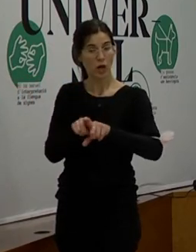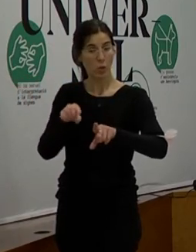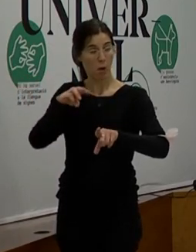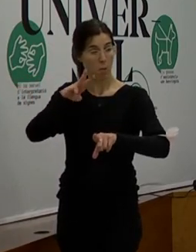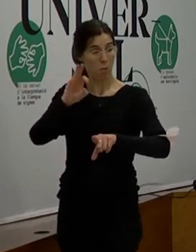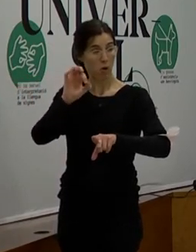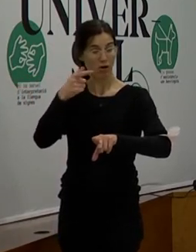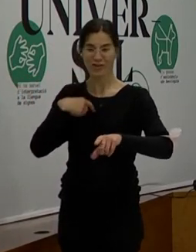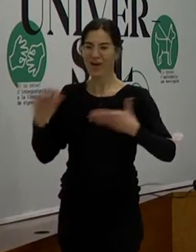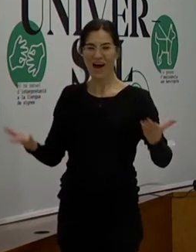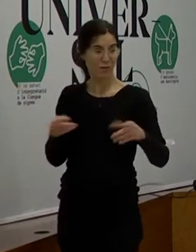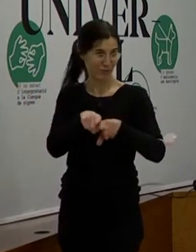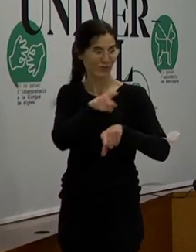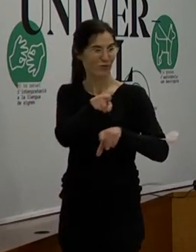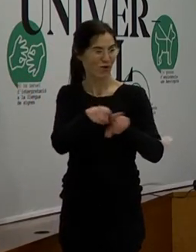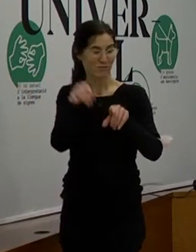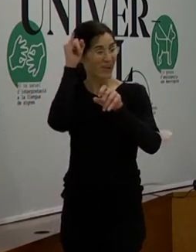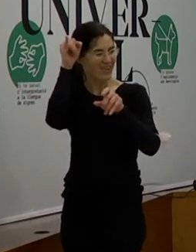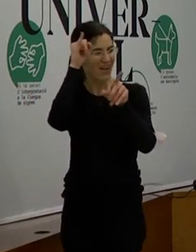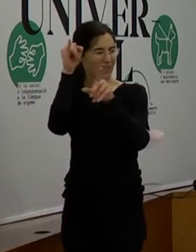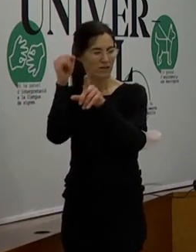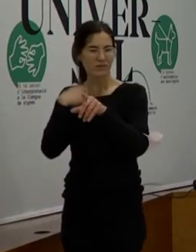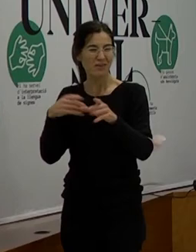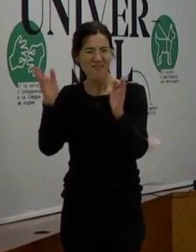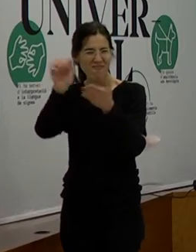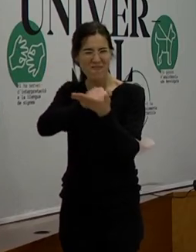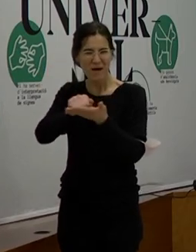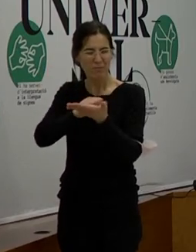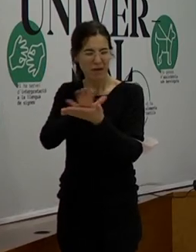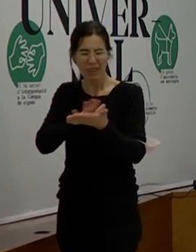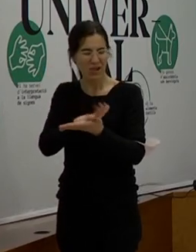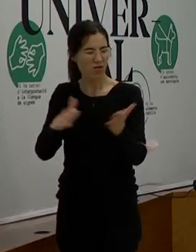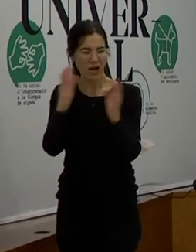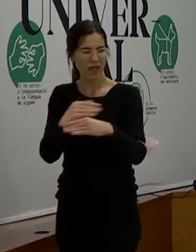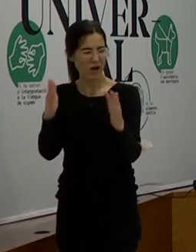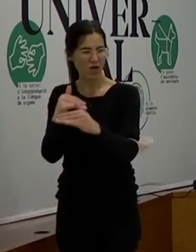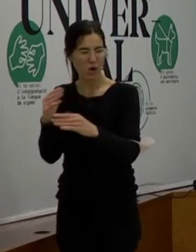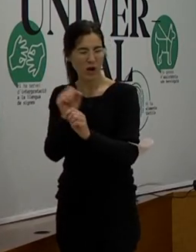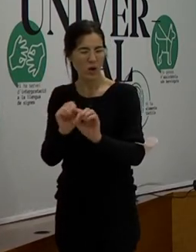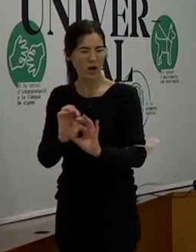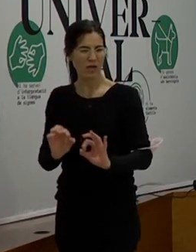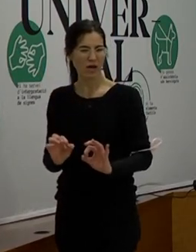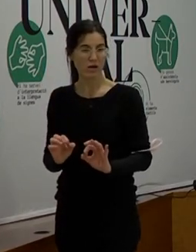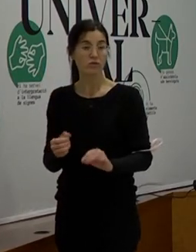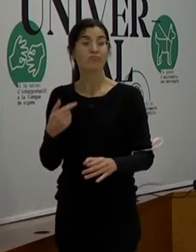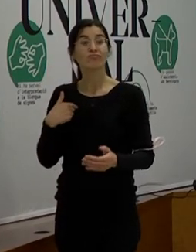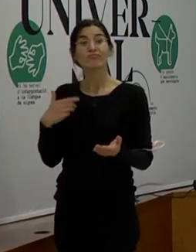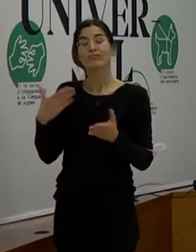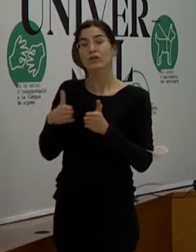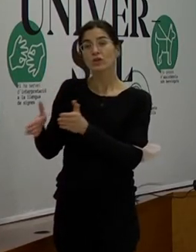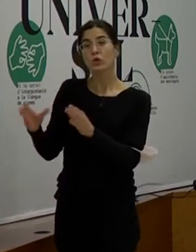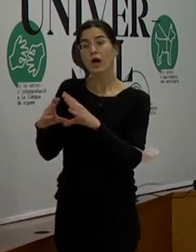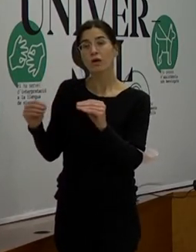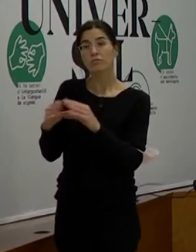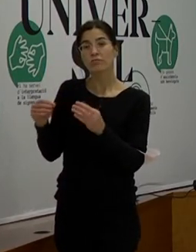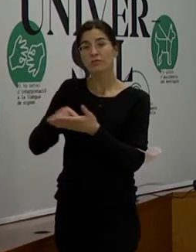Pol, 23, no? I no havia res. I clar, pues, a l'estudiar la carrera d'arquitecte, per